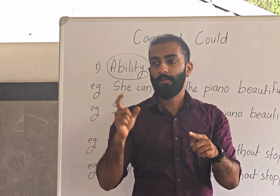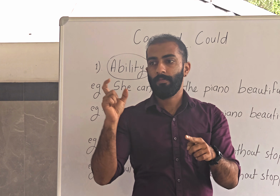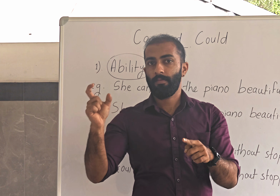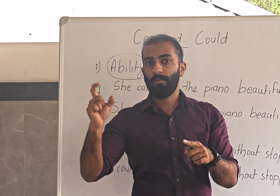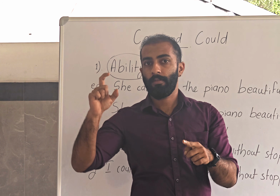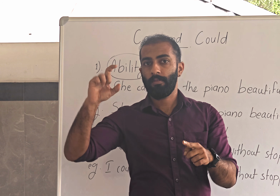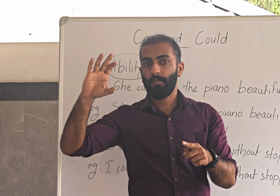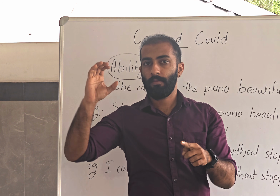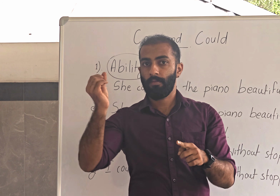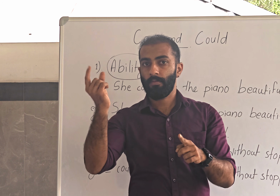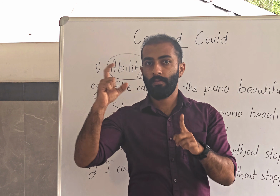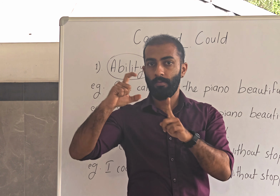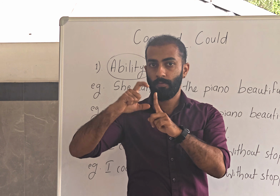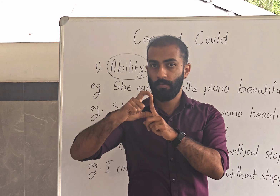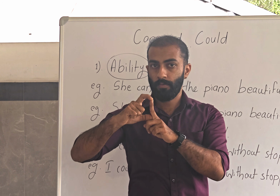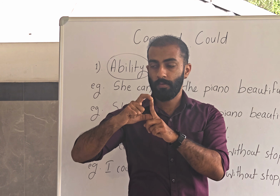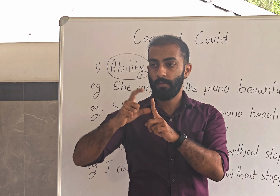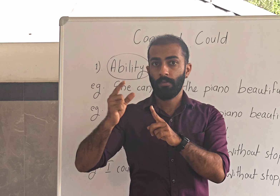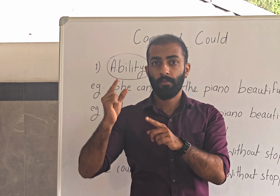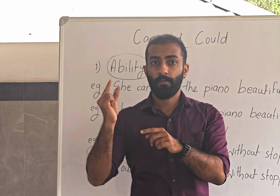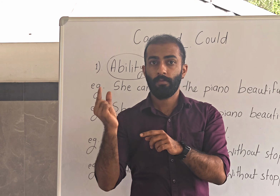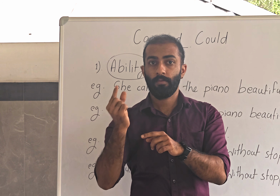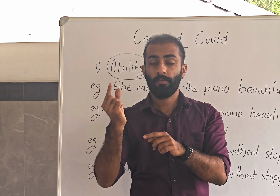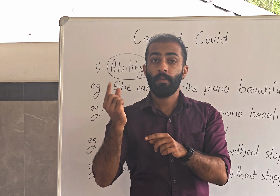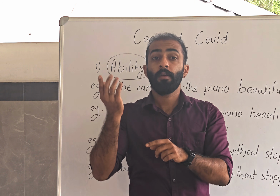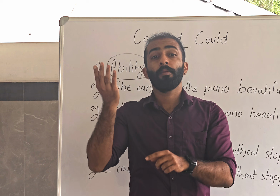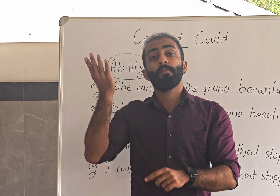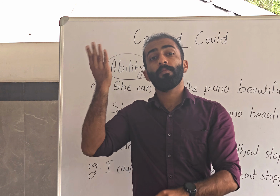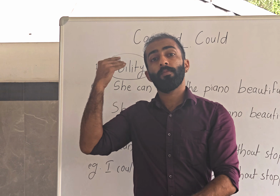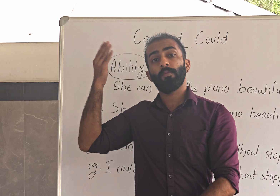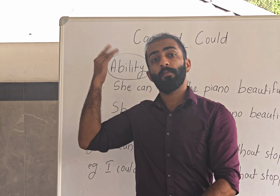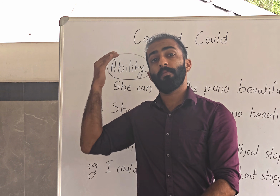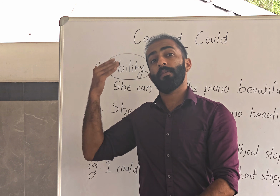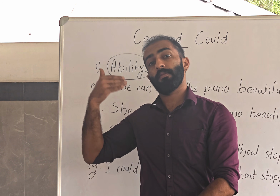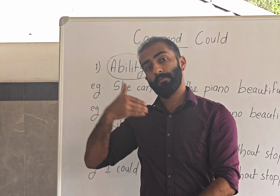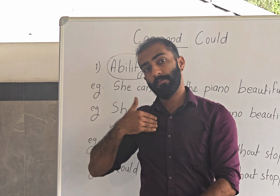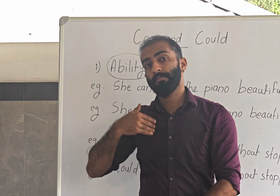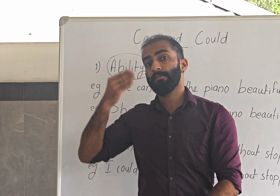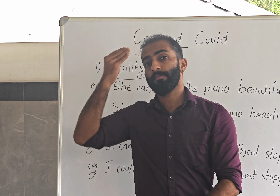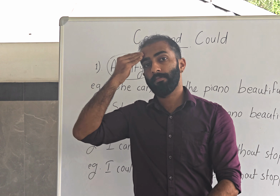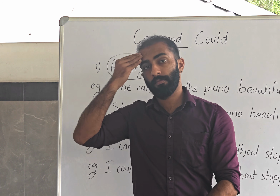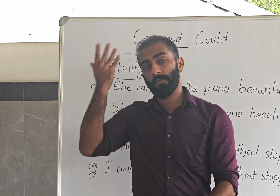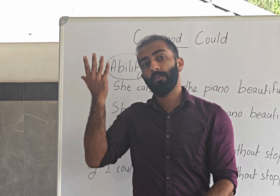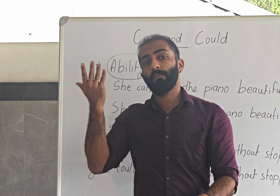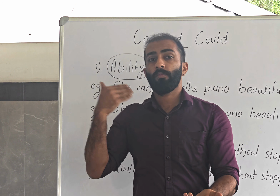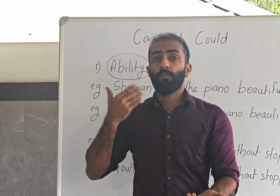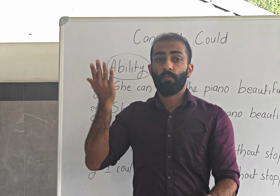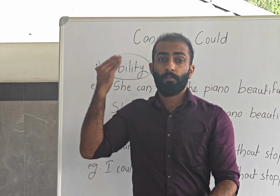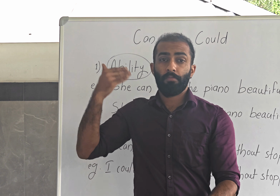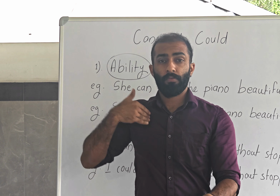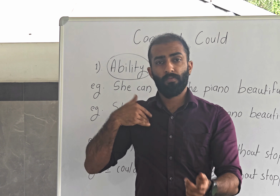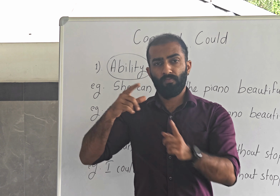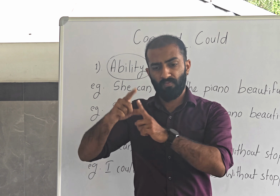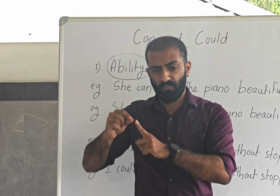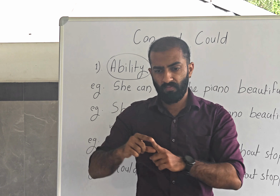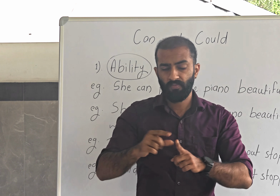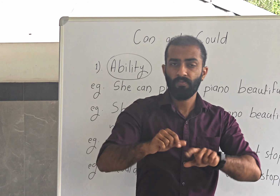ക്യാൻ ഉപയോഗിക്കുന്നത്. അതേസമയം കുഡ് എന്ന് പറയുന്ന വാക്ക് നമുക്ക് പണ്ട് ചെയ്യാൻ കഴിയുമായിരുന്ന അല്ലെങ്കിൽ ചെയ്ത് വിജയിപ്പിക്കാൻ